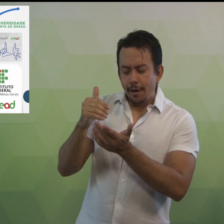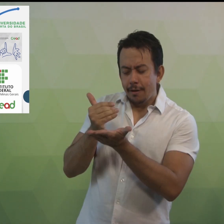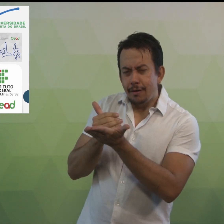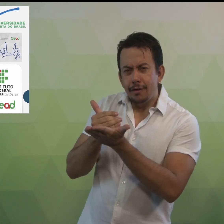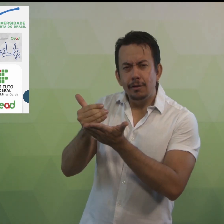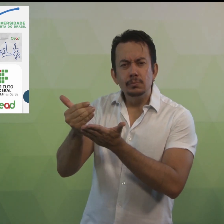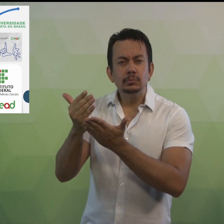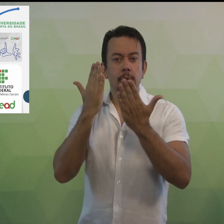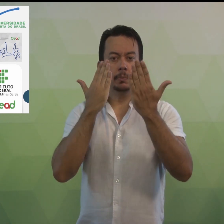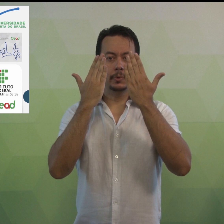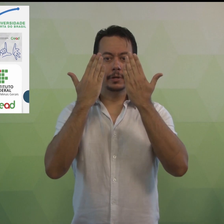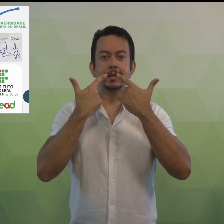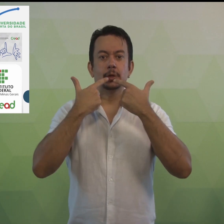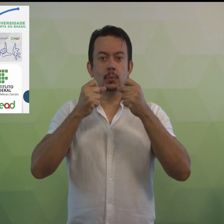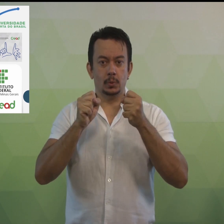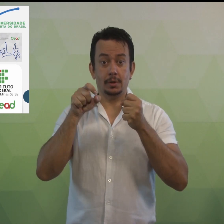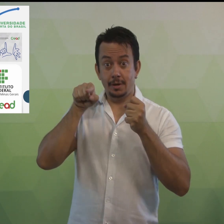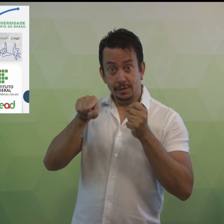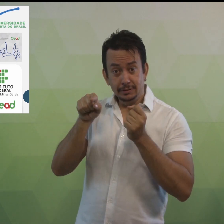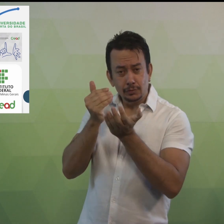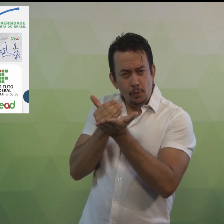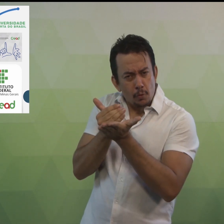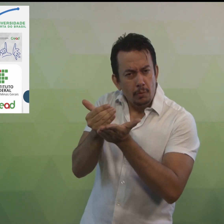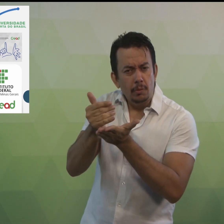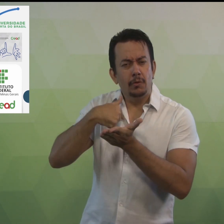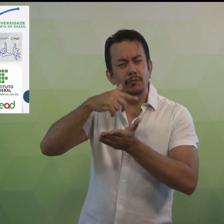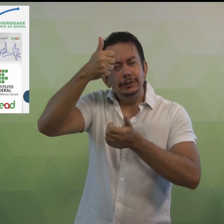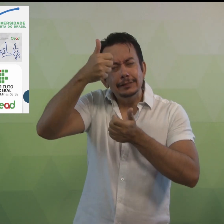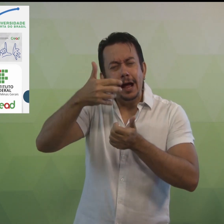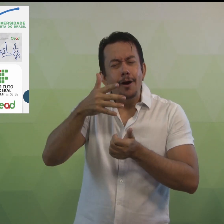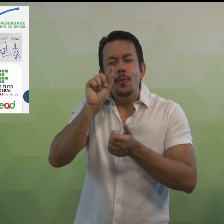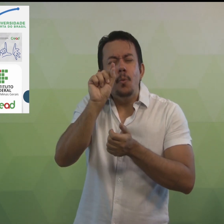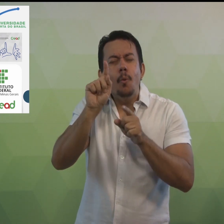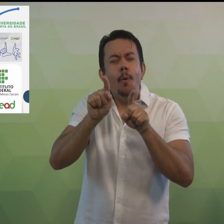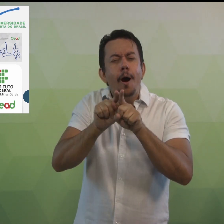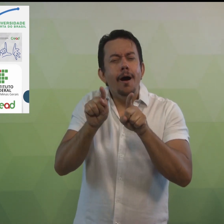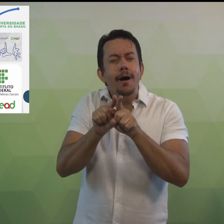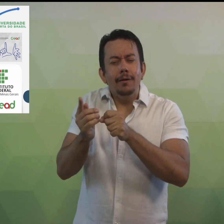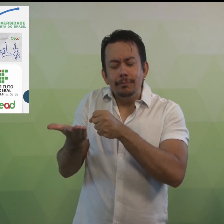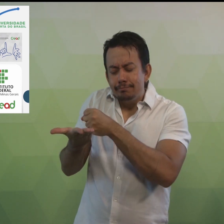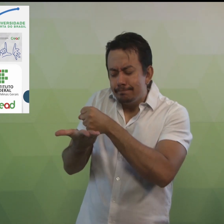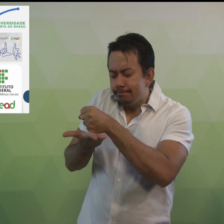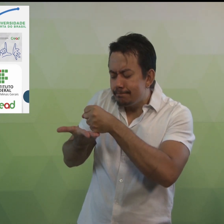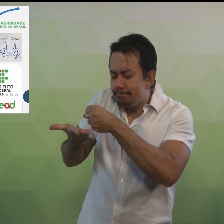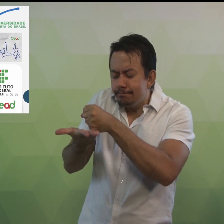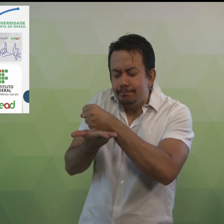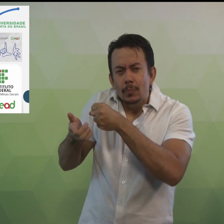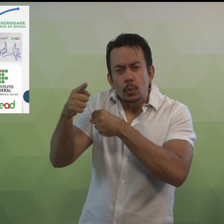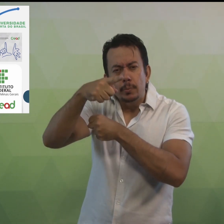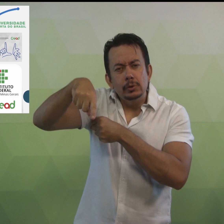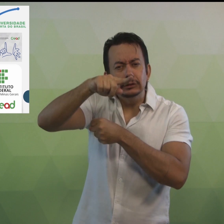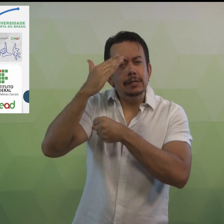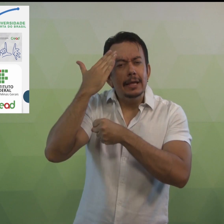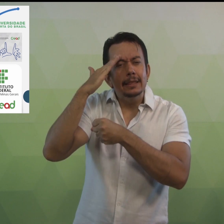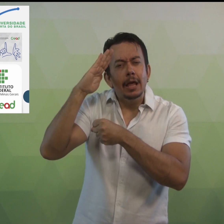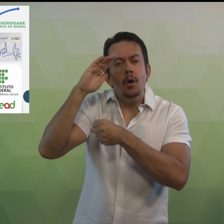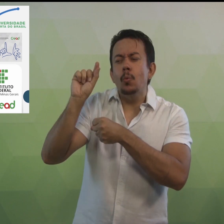E é o início, a introdução da psicolinguística que nós iremos trabalhar agora. Eu vou passar para vocês o